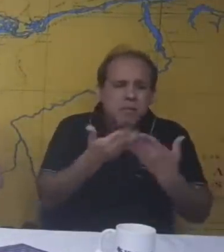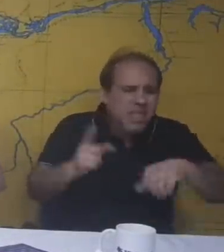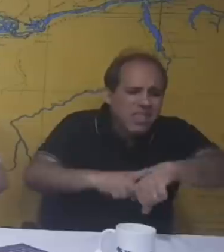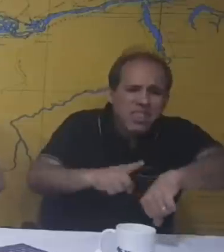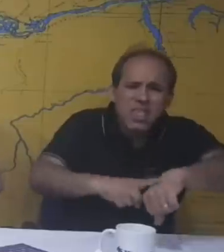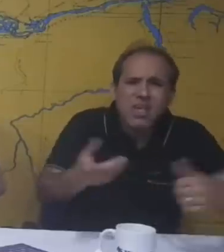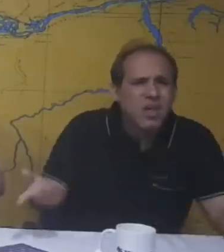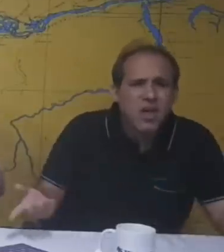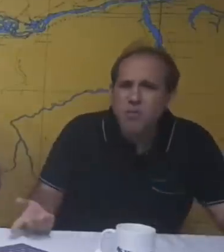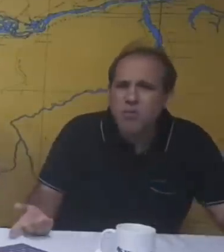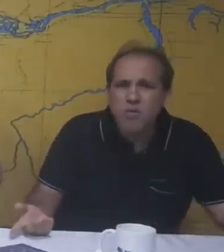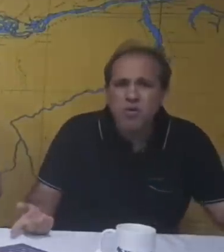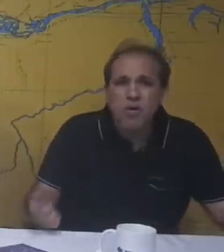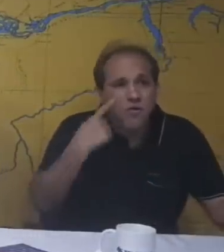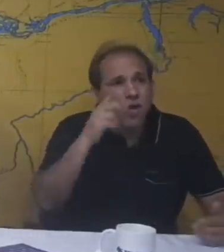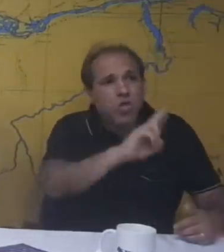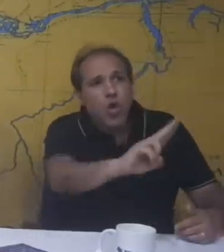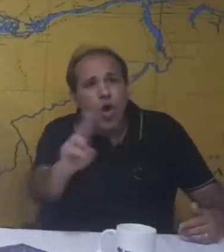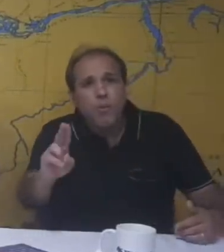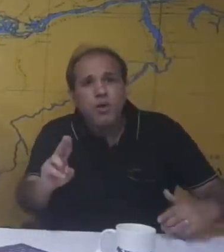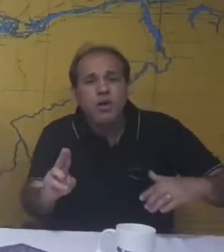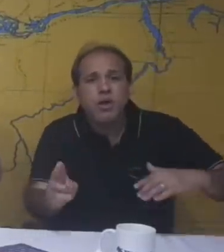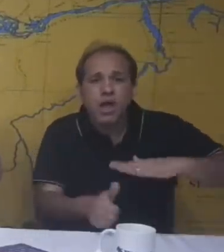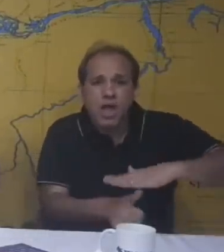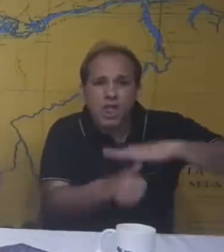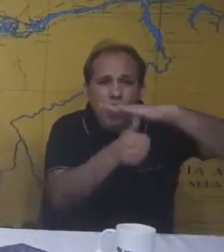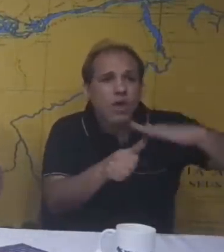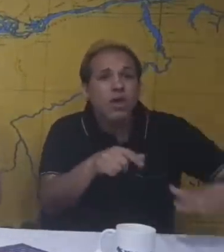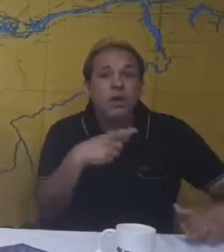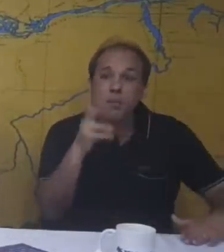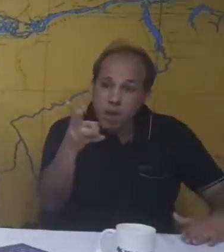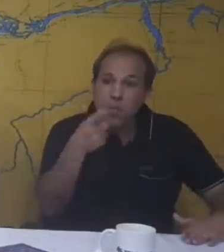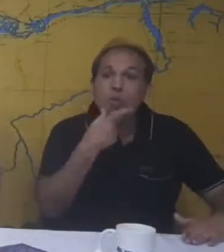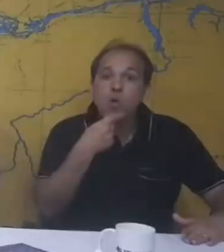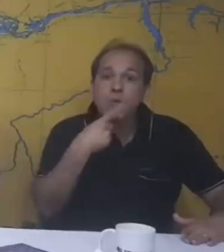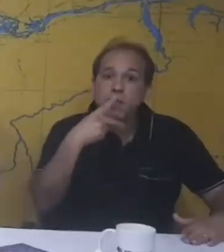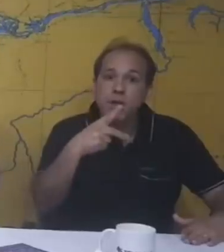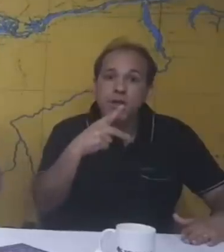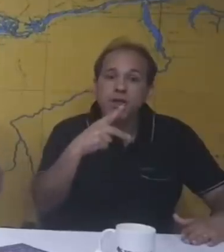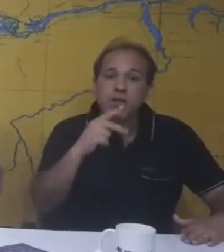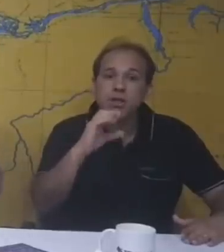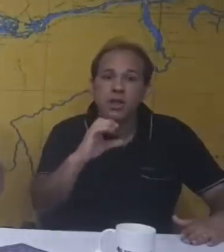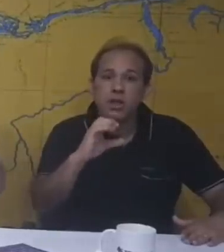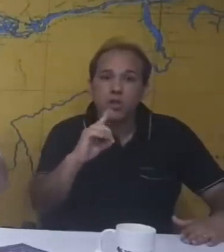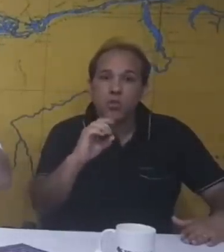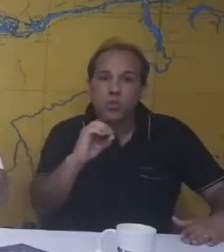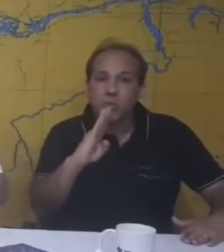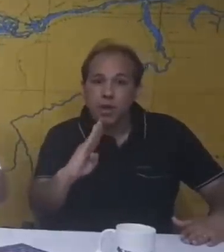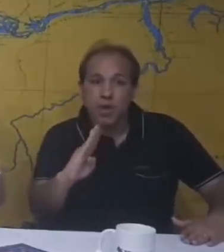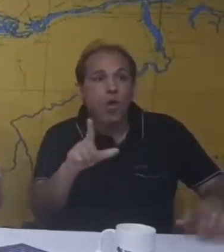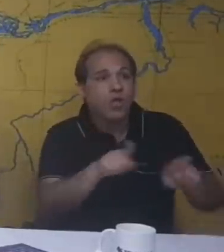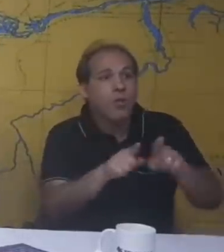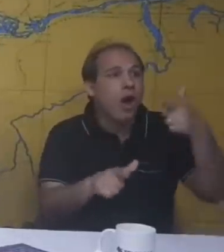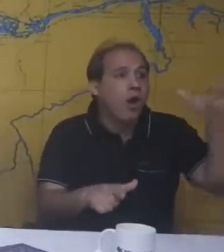eu estou assinando o nome de reitores. Veja lá. Eu estou indicando o cara do PCdoB. Tem faculdade que eu estou indicando o cara do